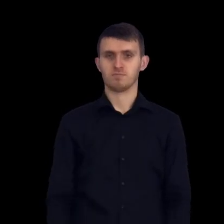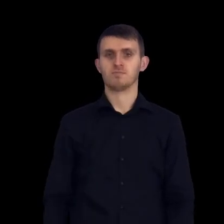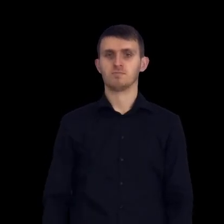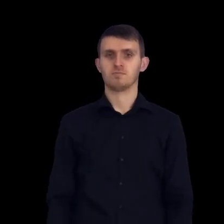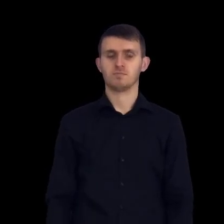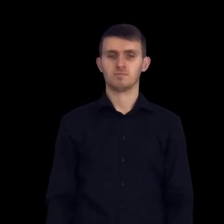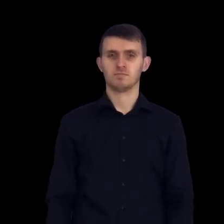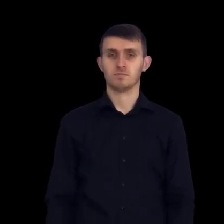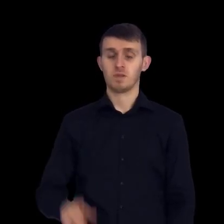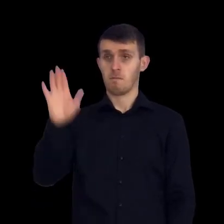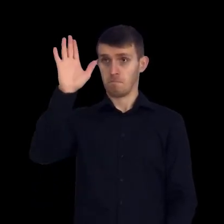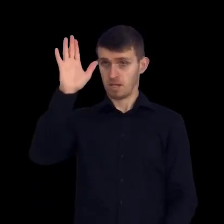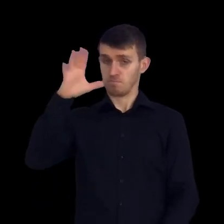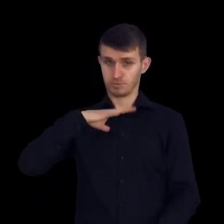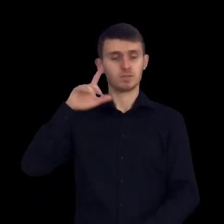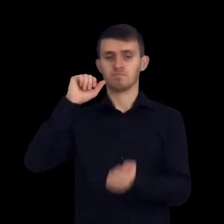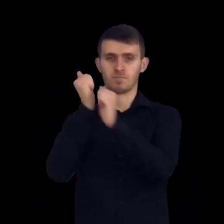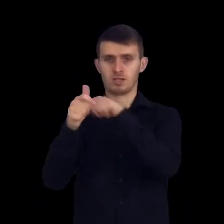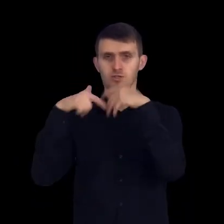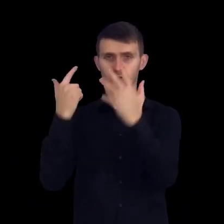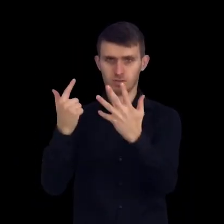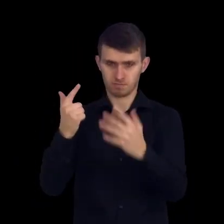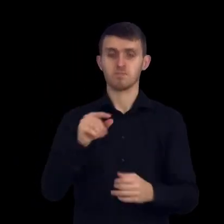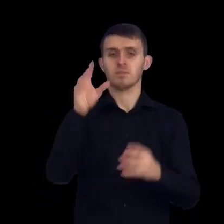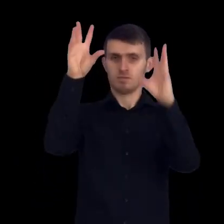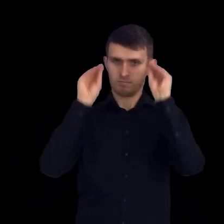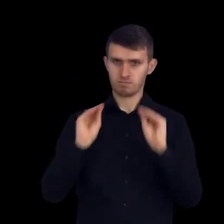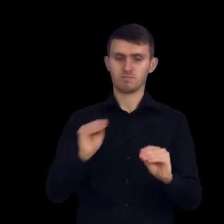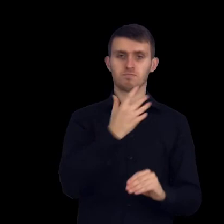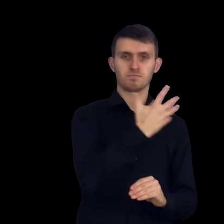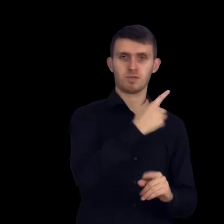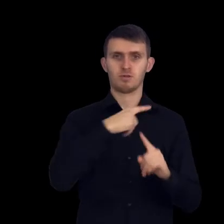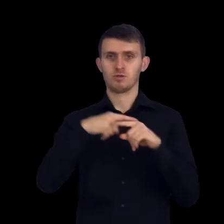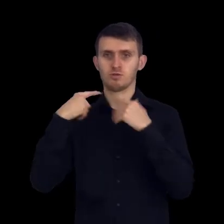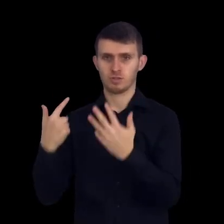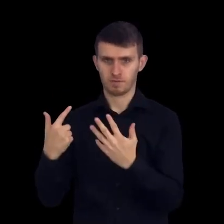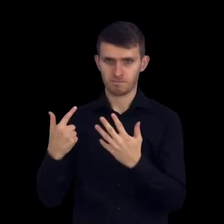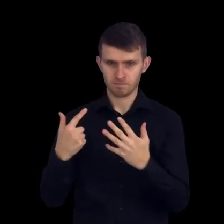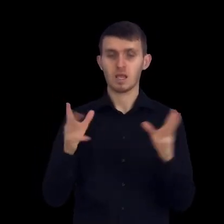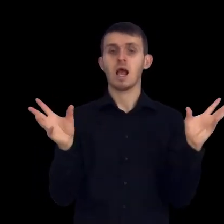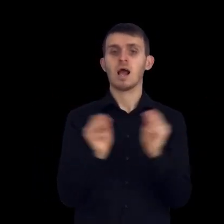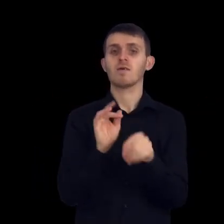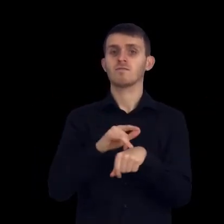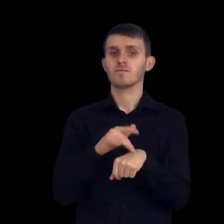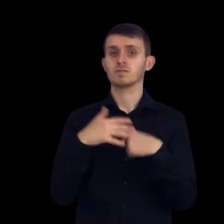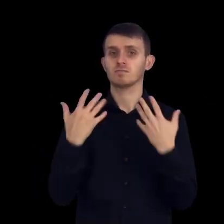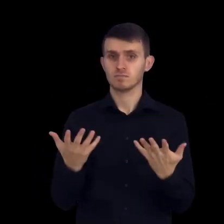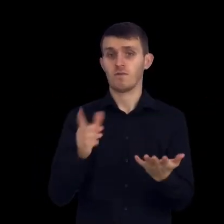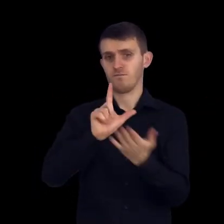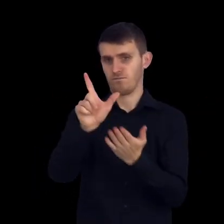5 a więc 5 dodać i zamiast b piszemy 7